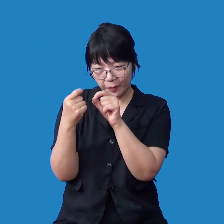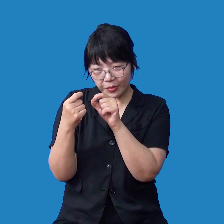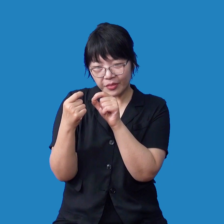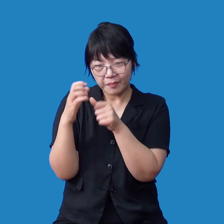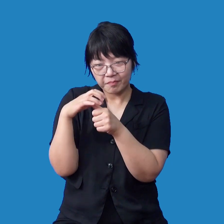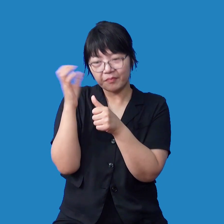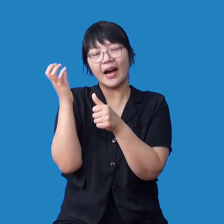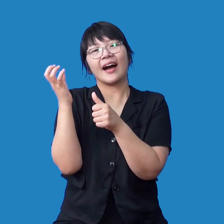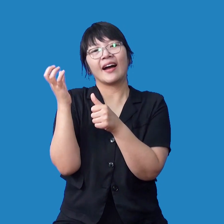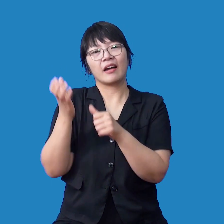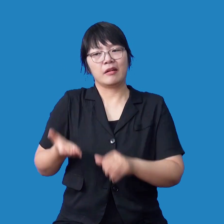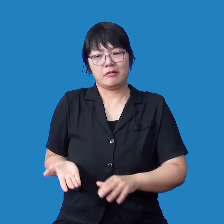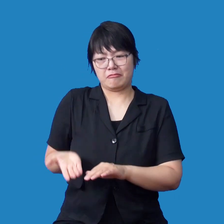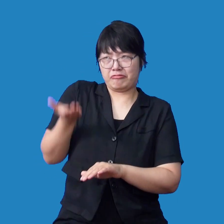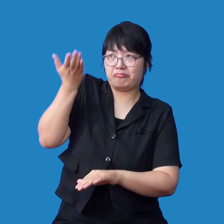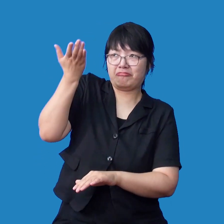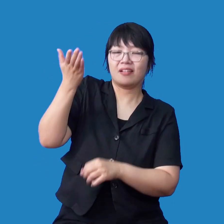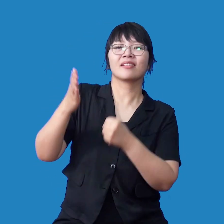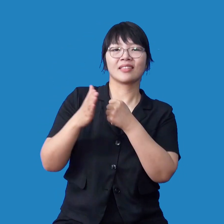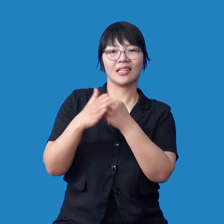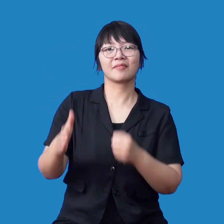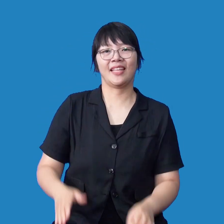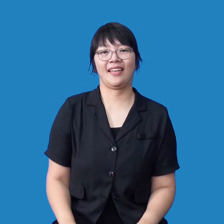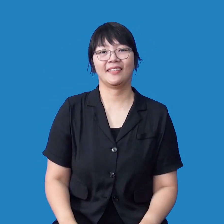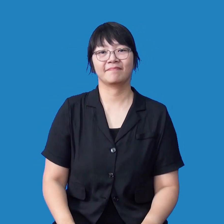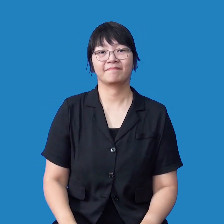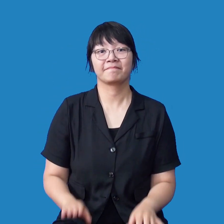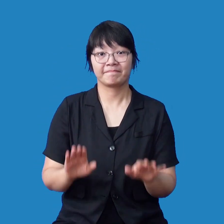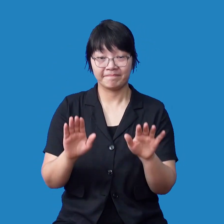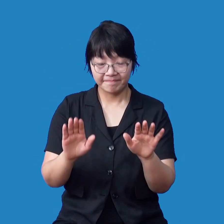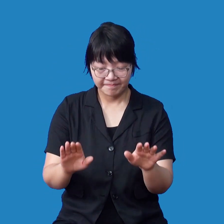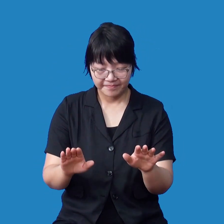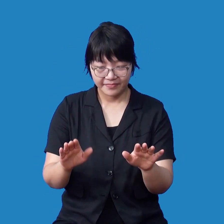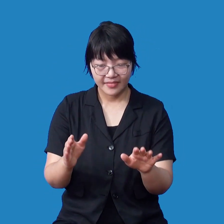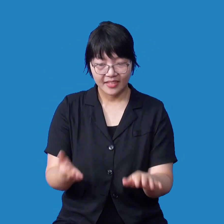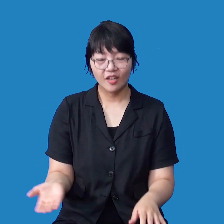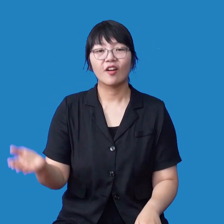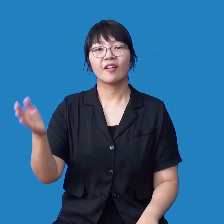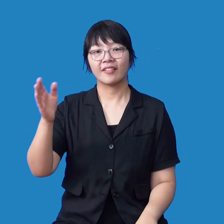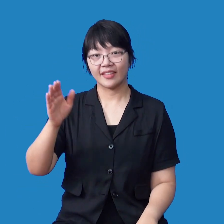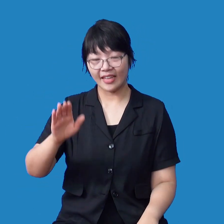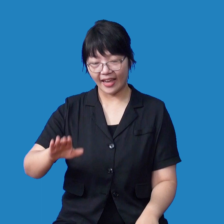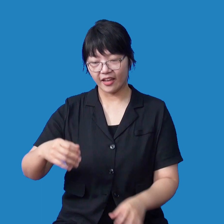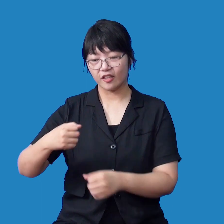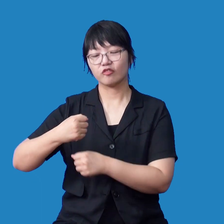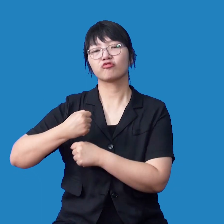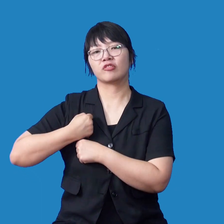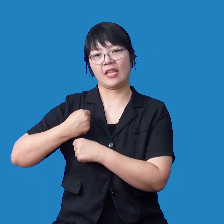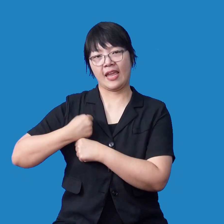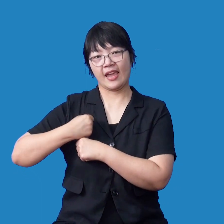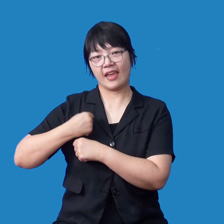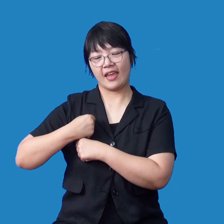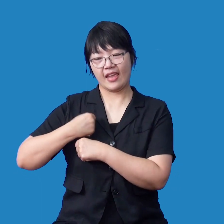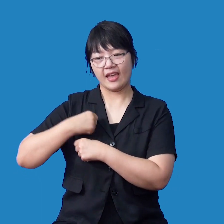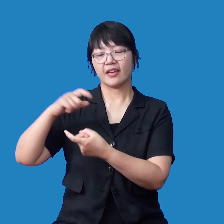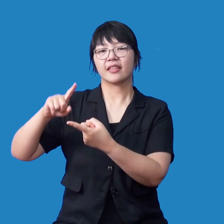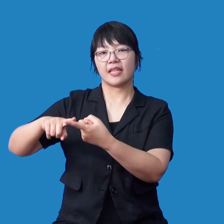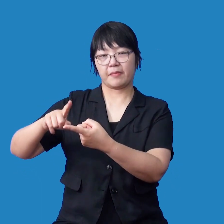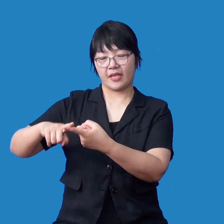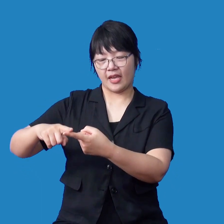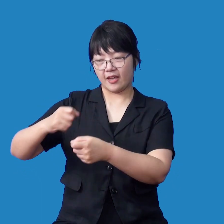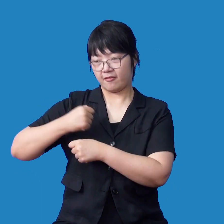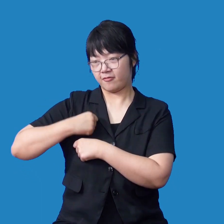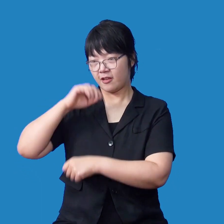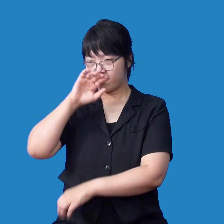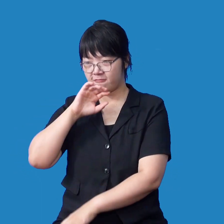때문입니다. 그러나 그럼에도 불구하고 군대가 군대다운 군대로 군대를 훈련하여 군대의